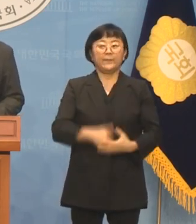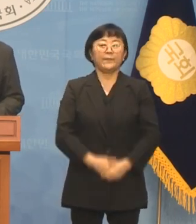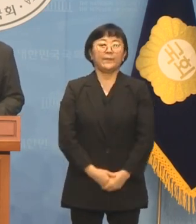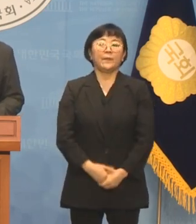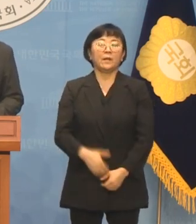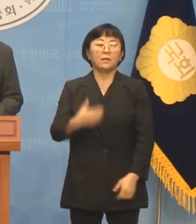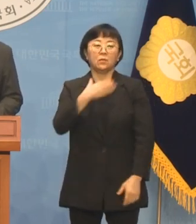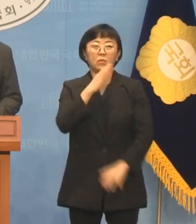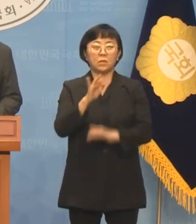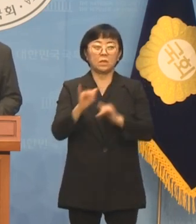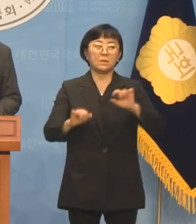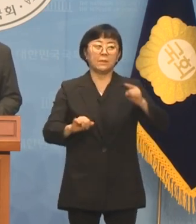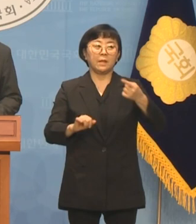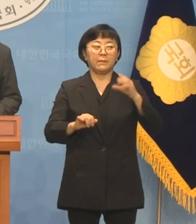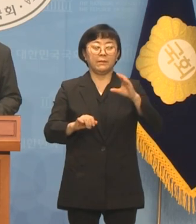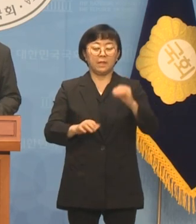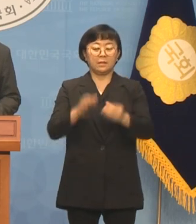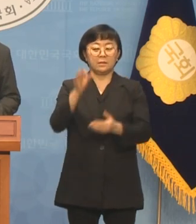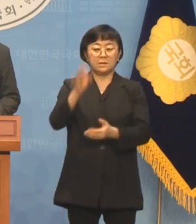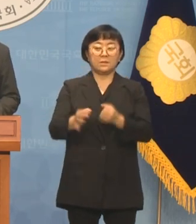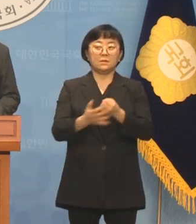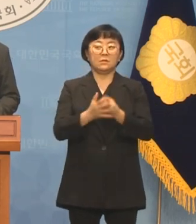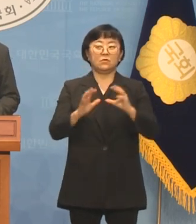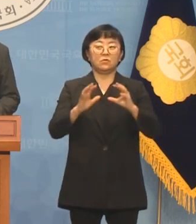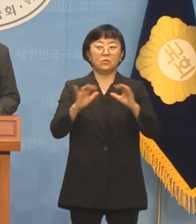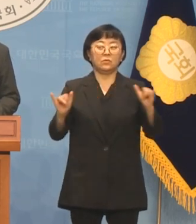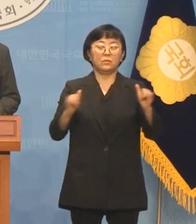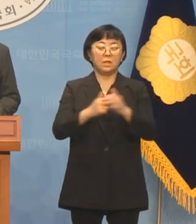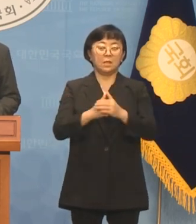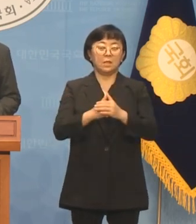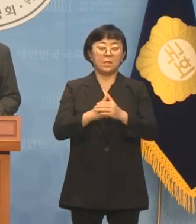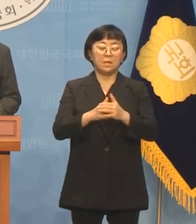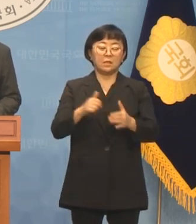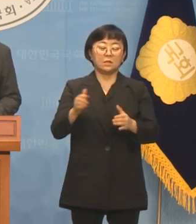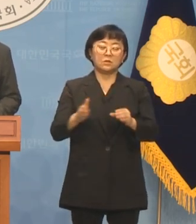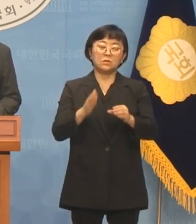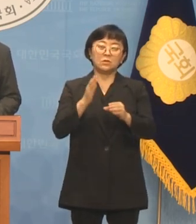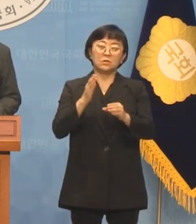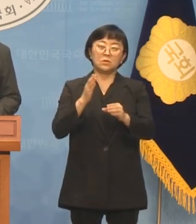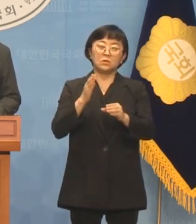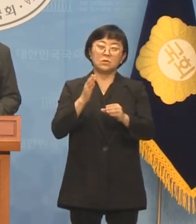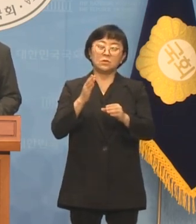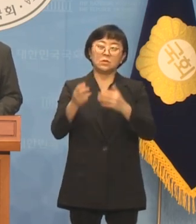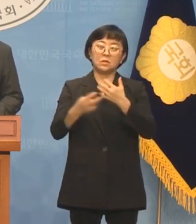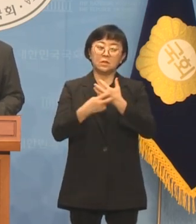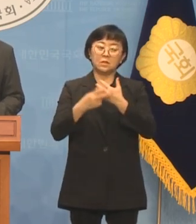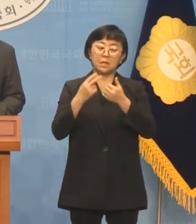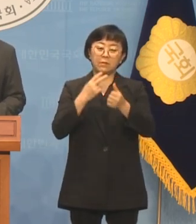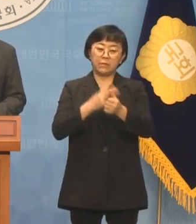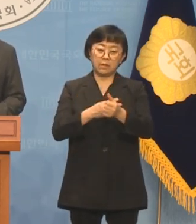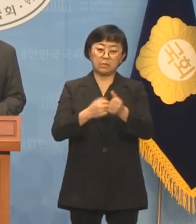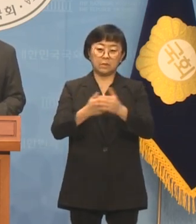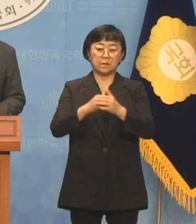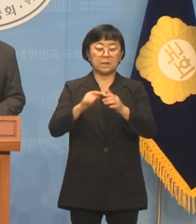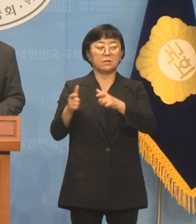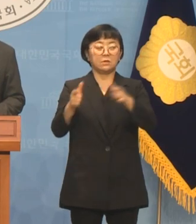노인 100만 원 최저소득의 도입, 전국민 주치의제, 의료비 100만 원 상환제,